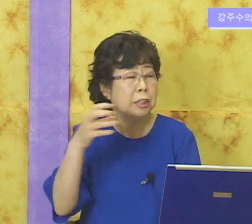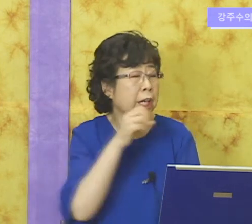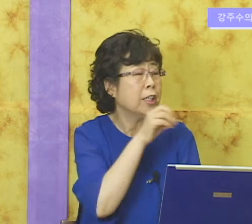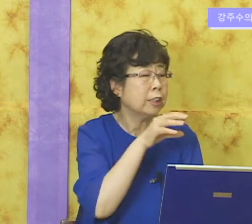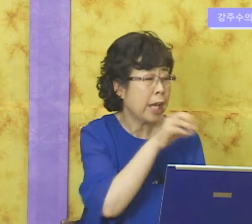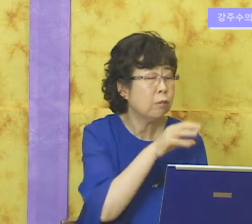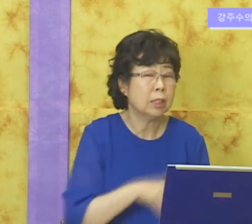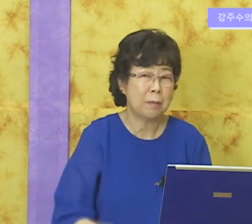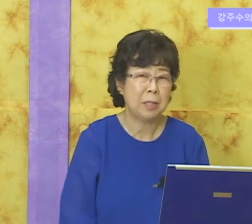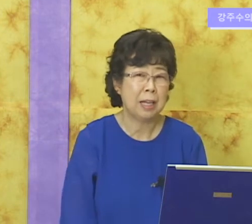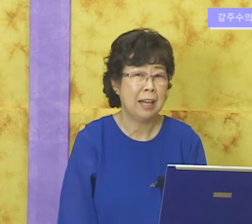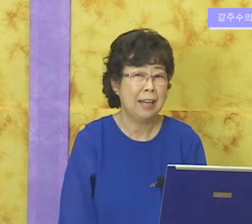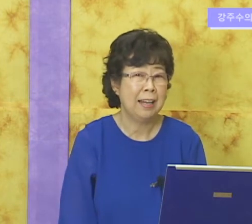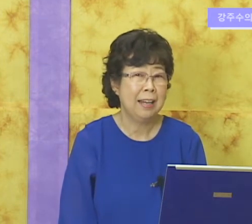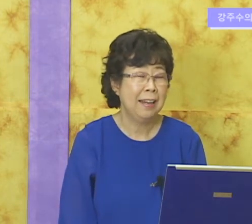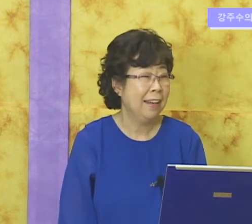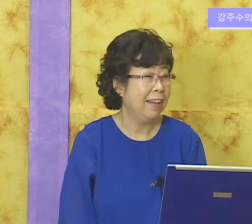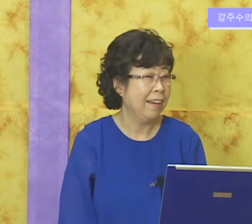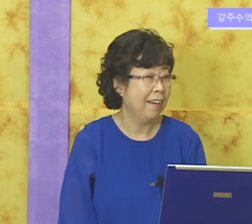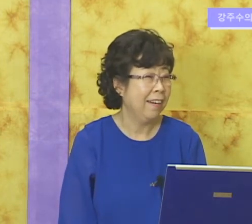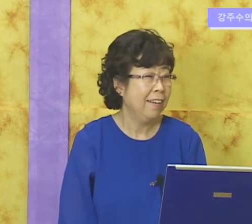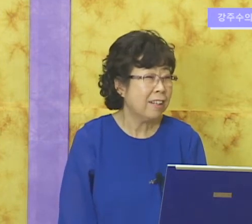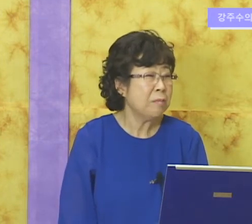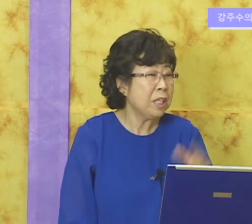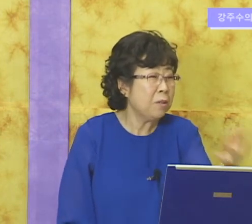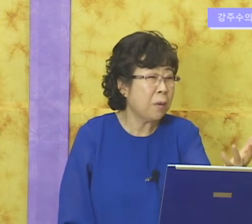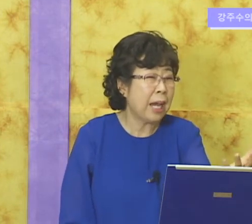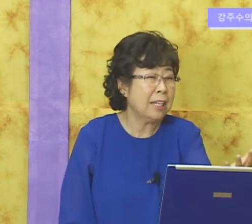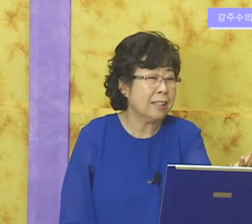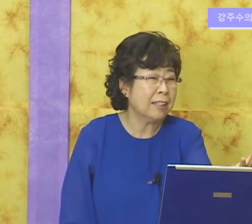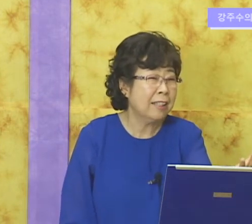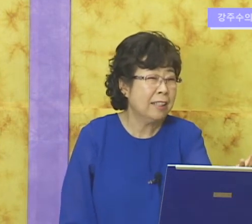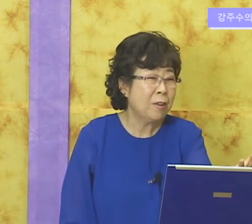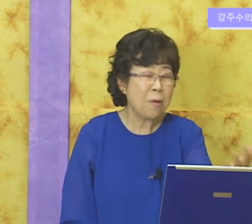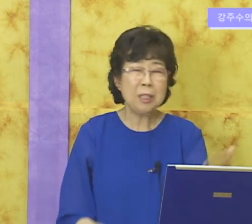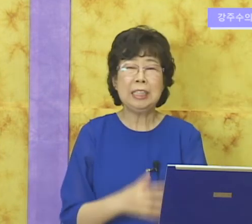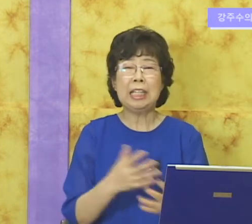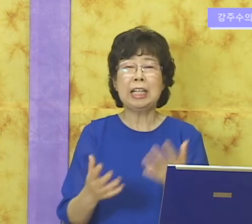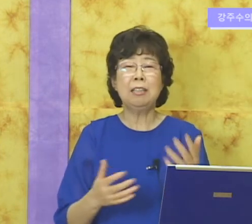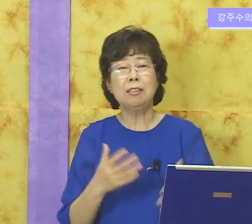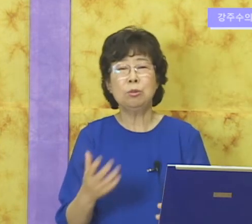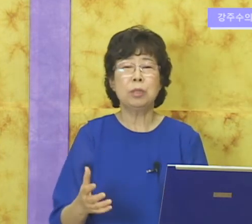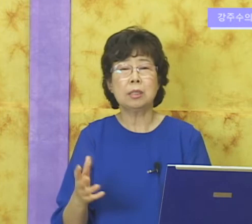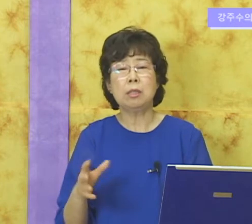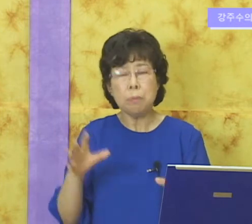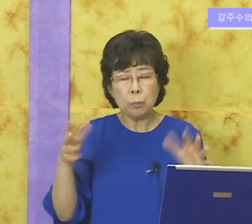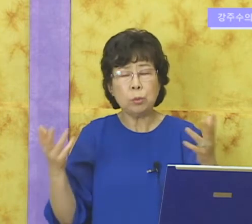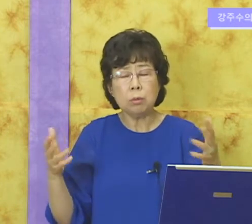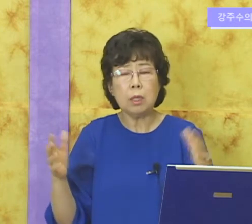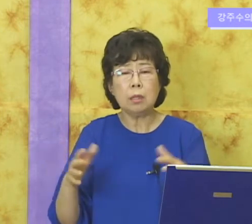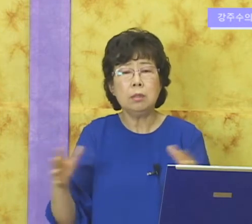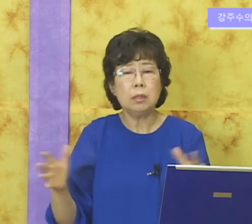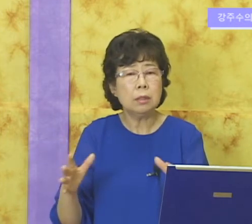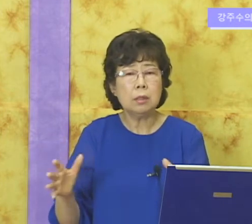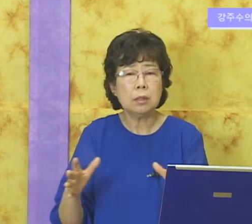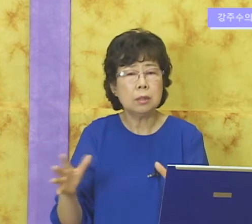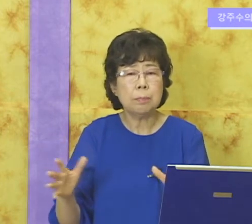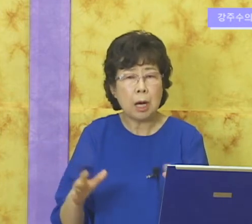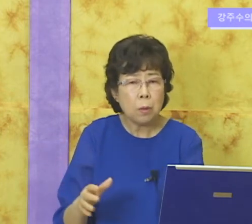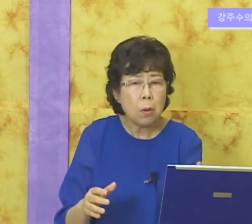그 얘기를 그대로 전합니다. 그러면 이 농아인은 오늘 이야기 들은 것 중에서 보통 때 늘 듣던 거 말고